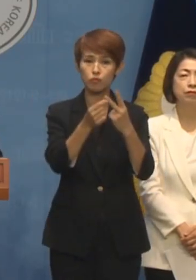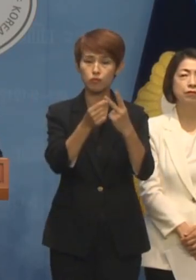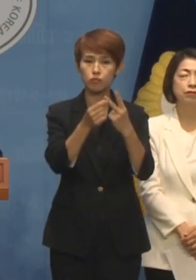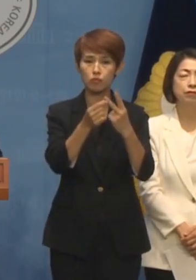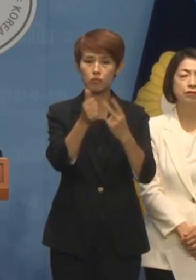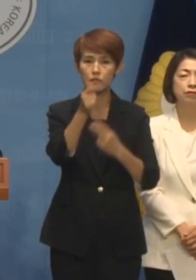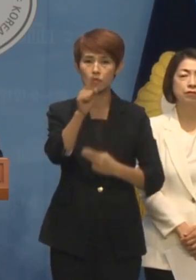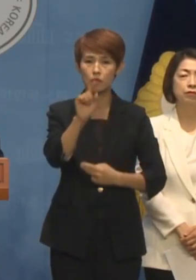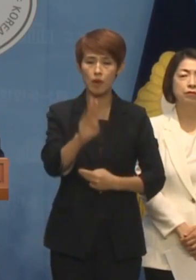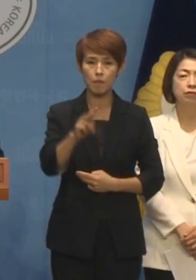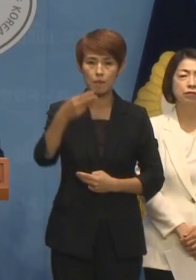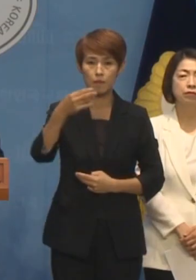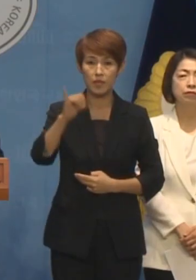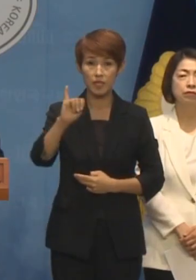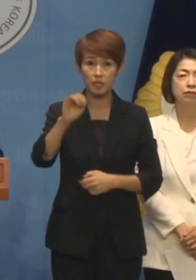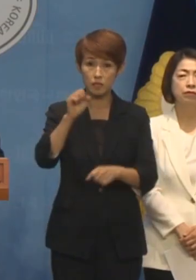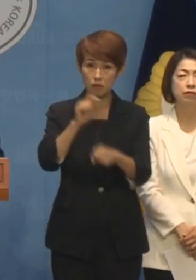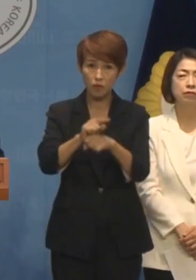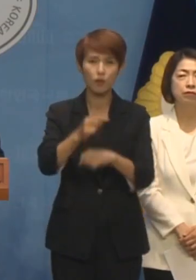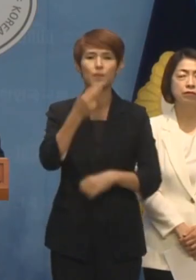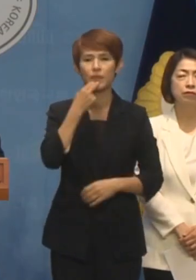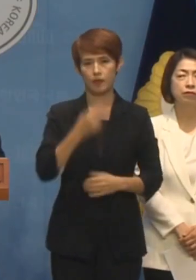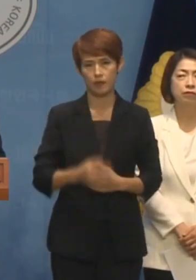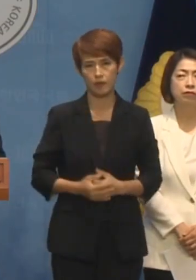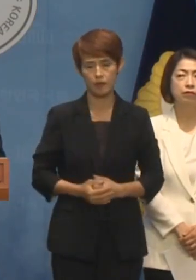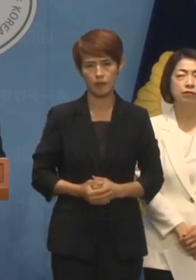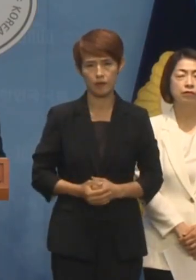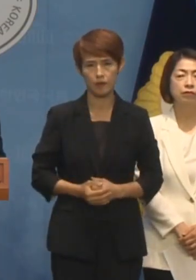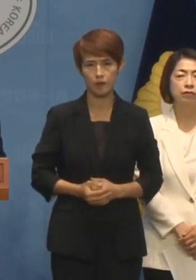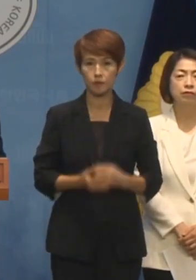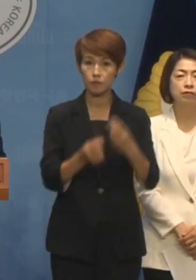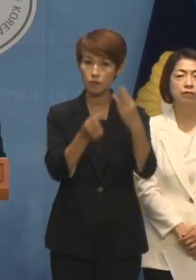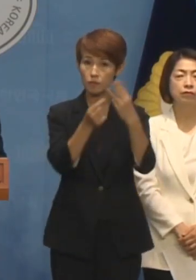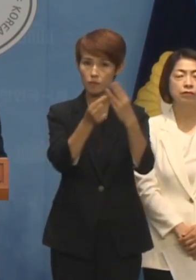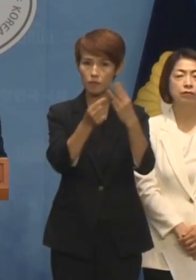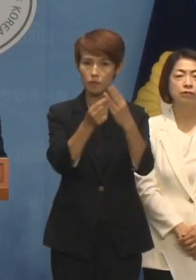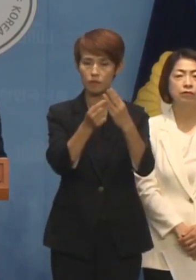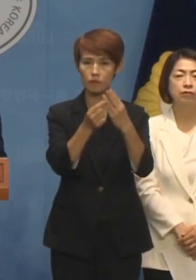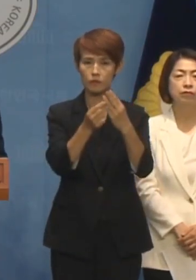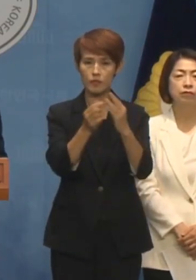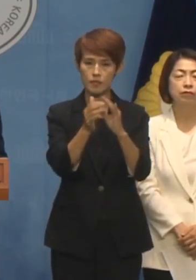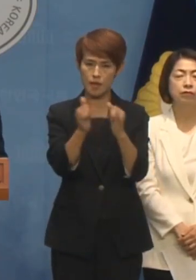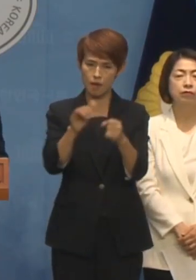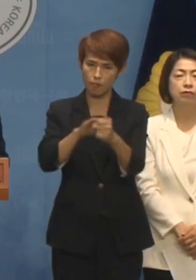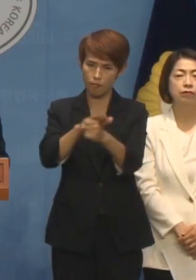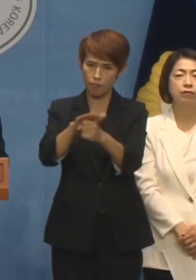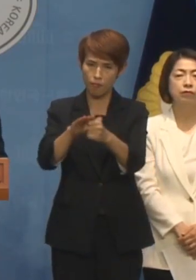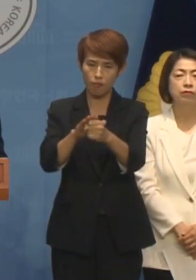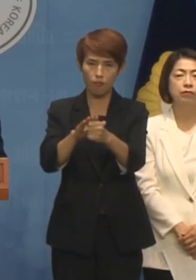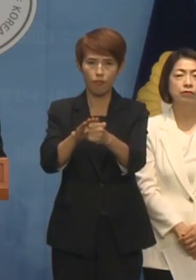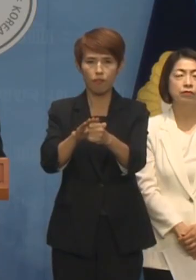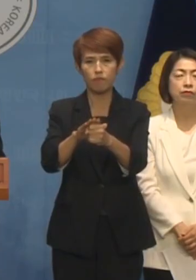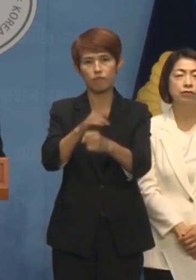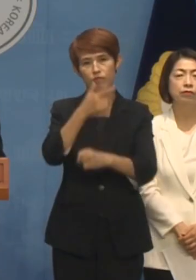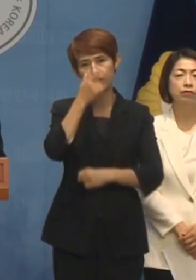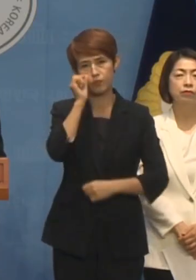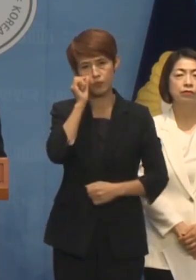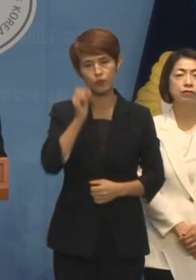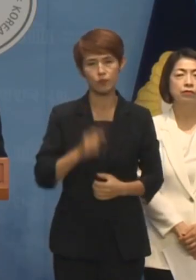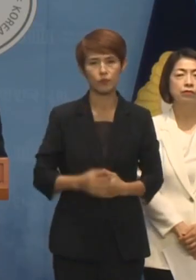전혀 없다는 것이고 또 하나는 인간애가 부재하다는 것입니다.